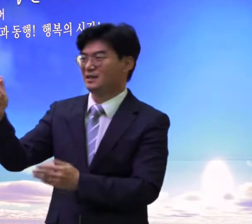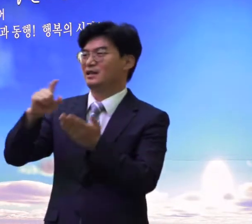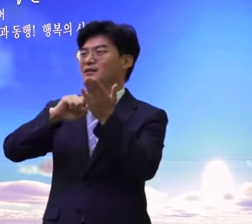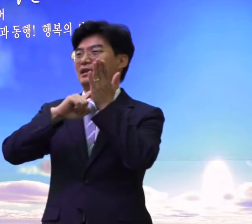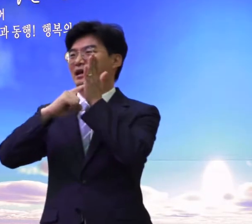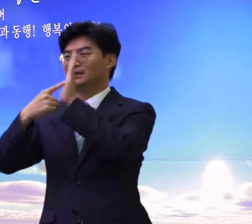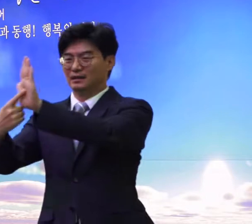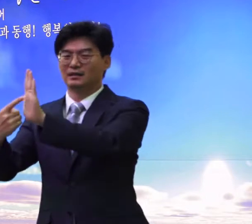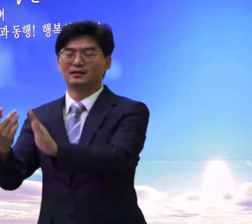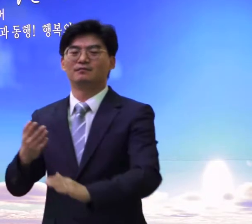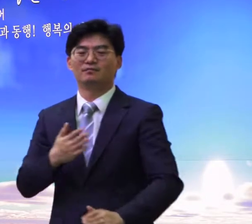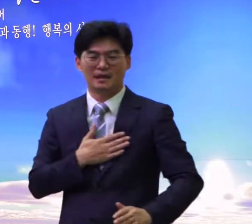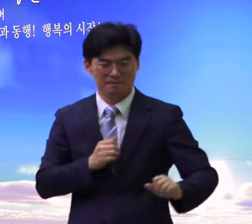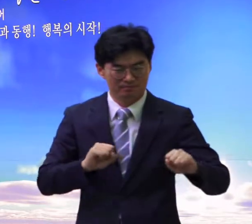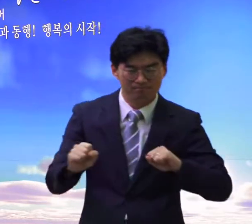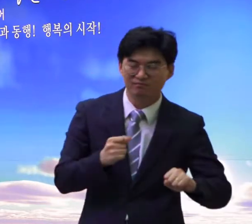원하나이다.